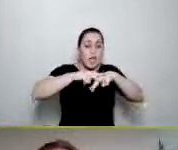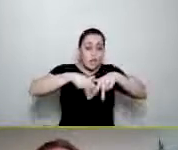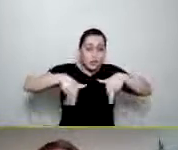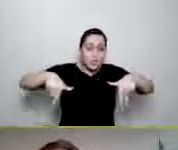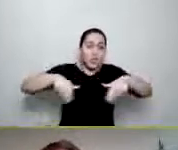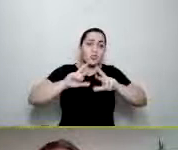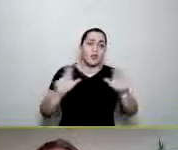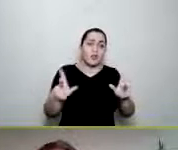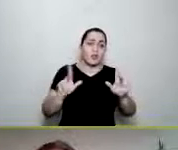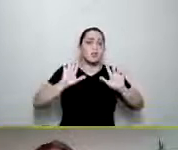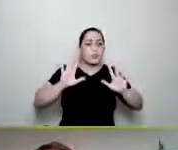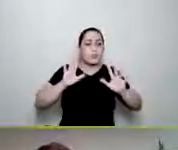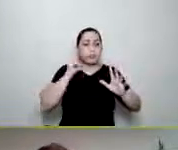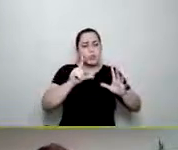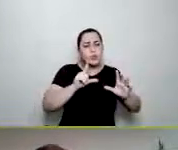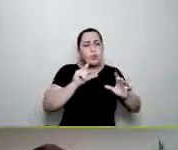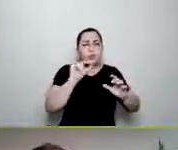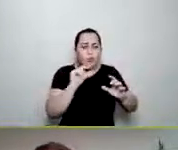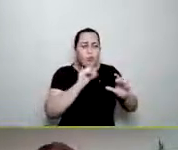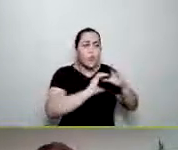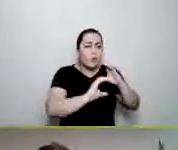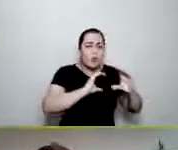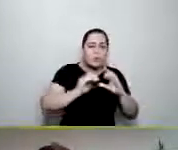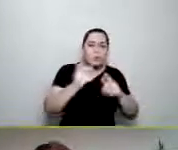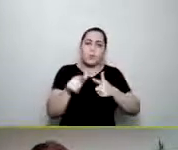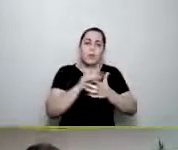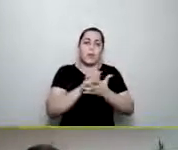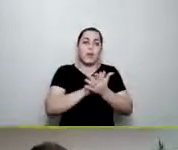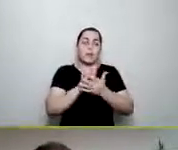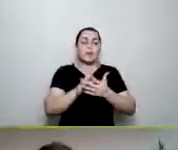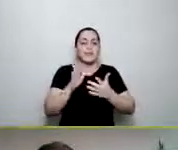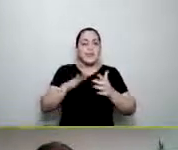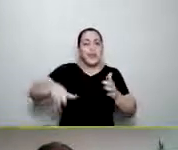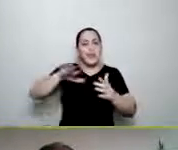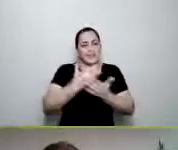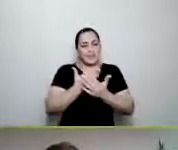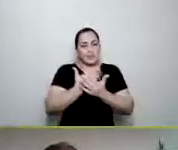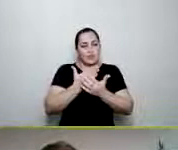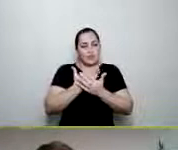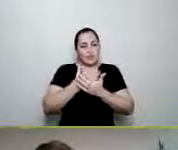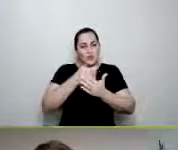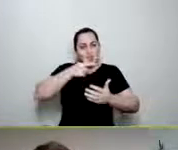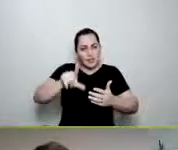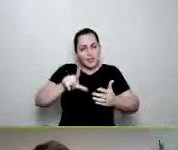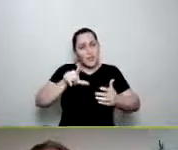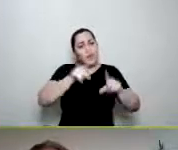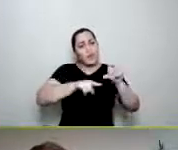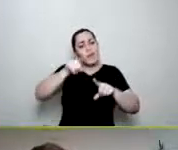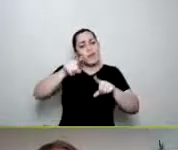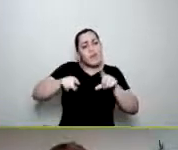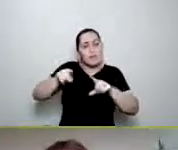que eles conseguem se comunicar entre si sem problemas. Então, para os linguistas, seriam só variantes de uma e a mesma